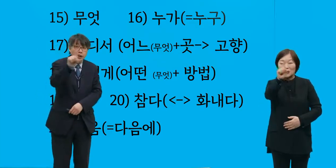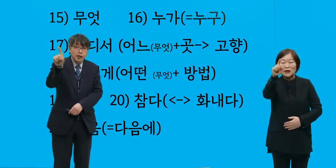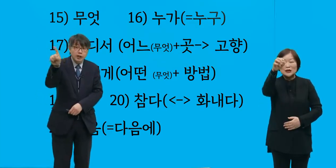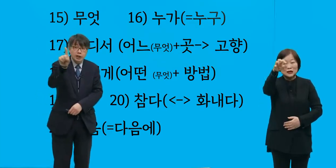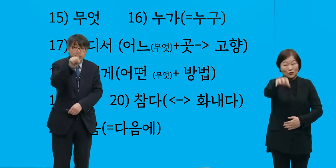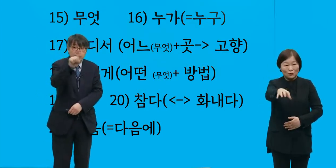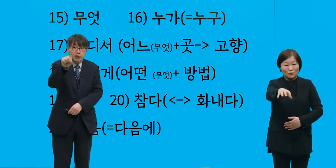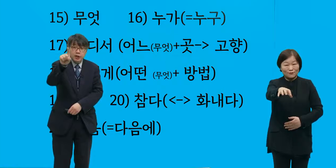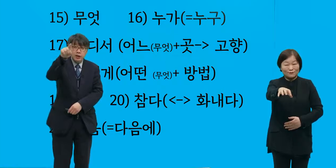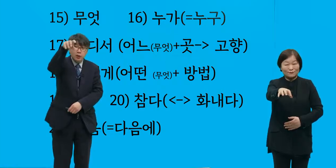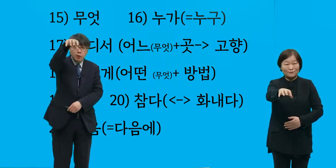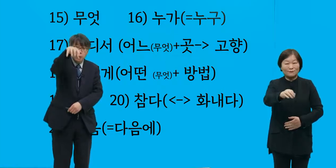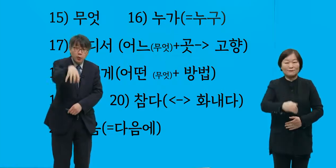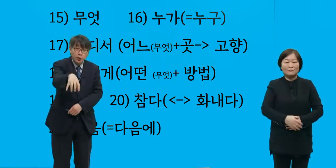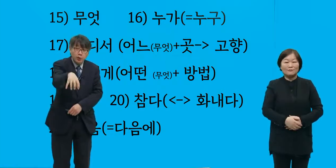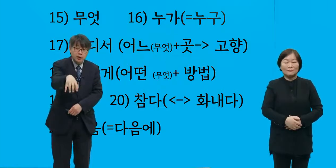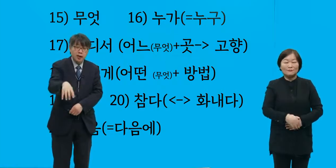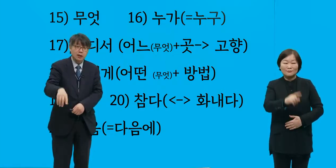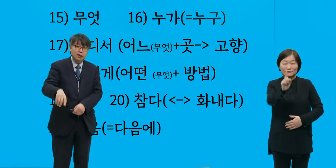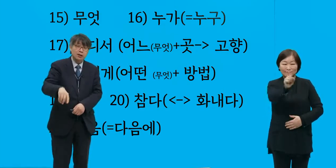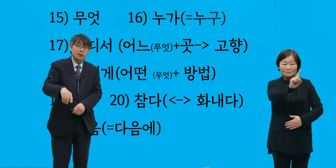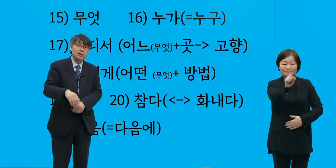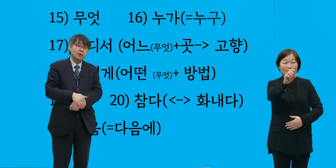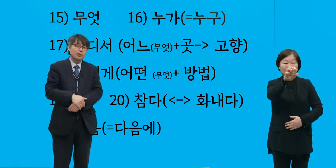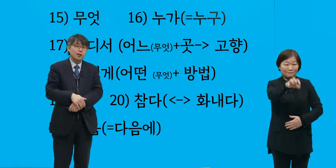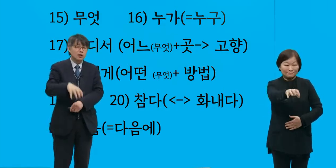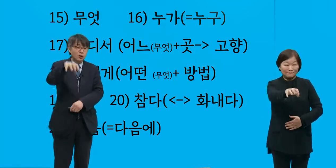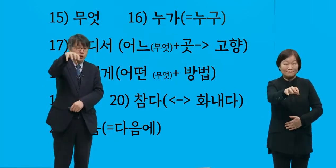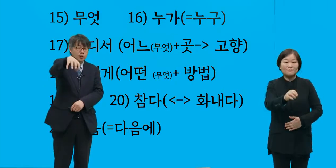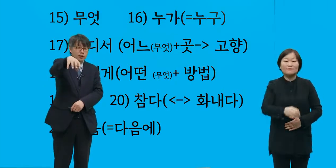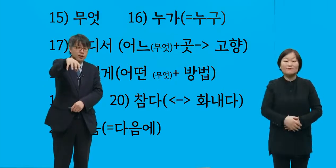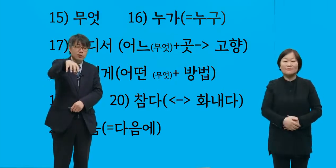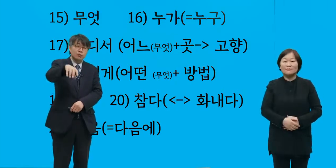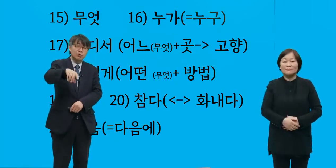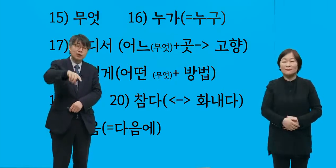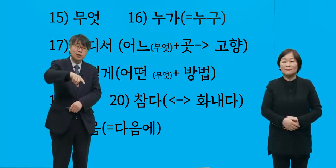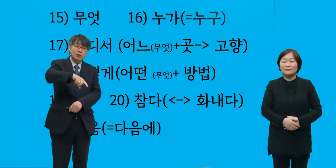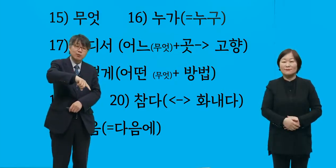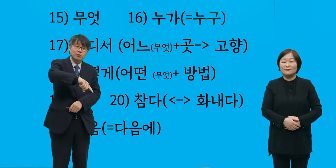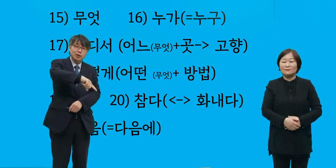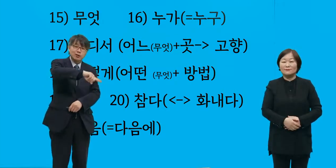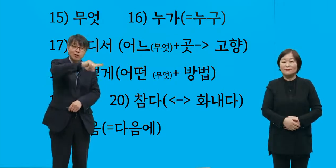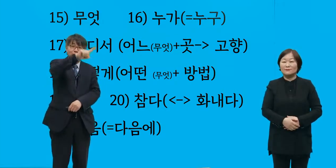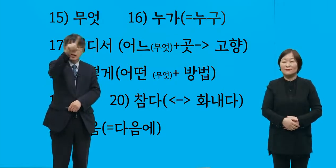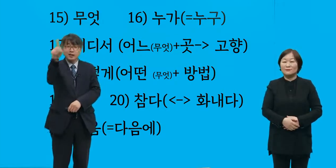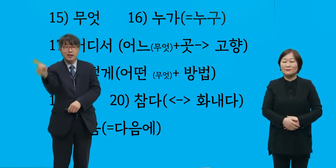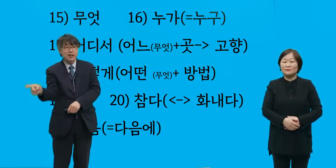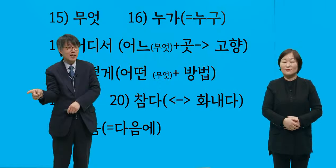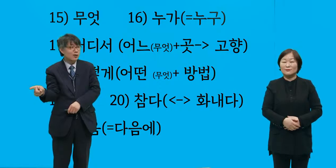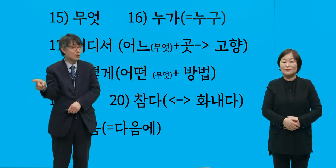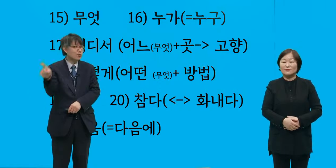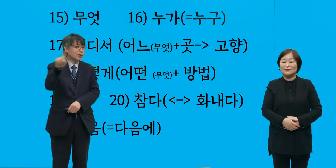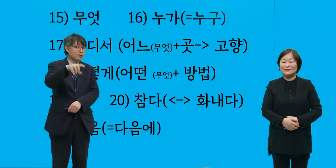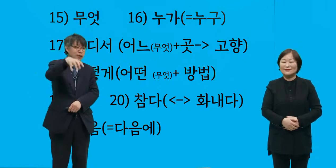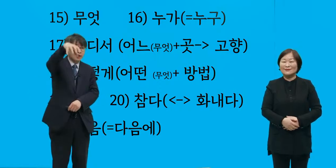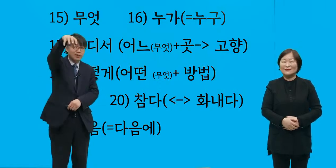어디 곳. 자, 예전에 이 곳은 우리 잠실 운동장에 동그랗게 되어 있잖아요. 돔처럼 이렇게